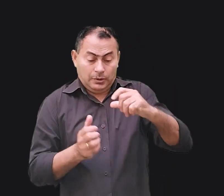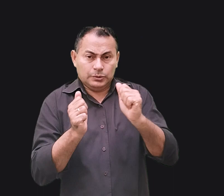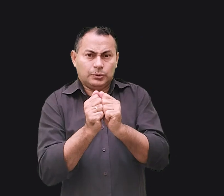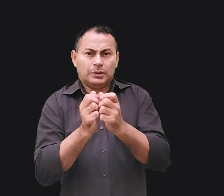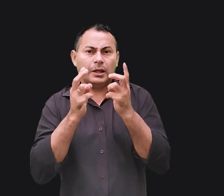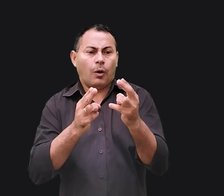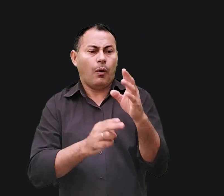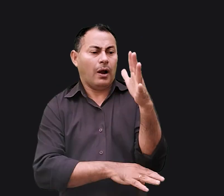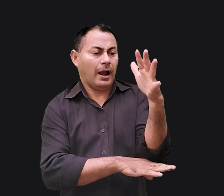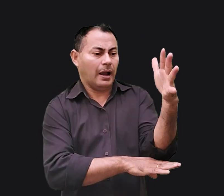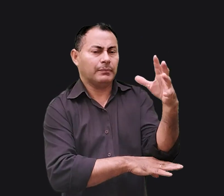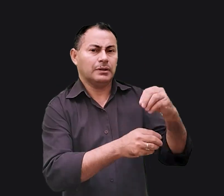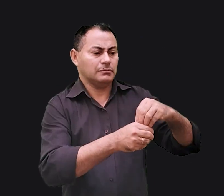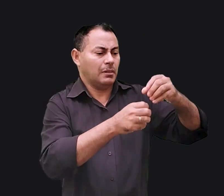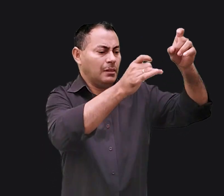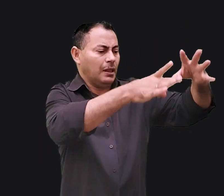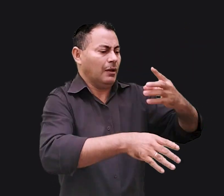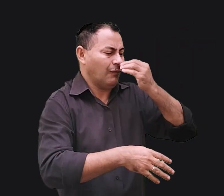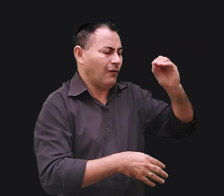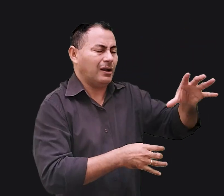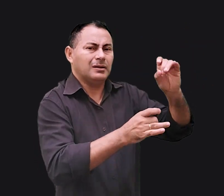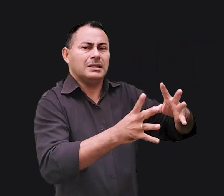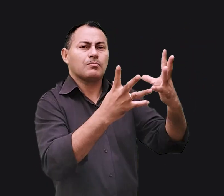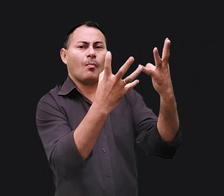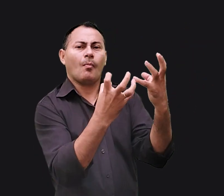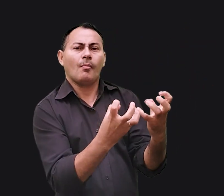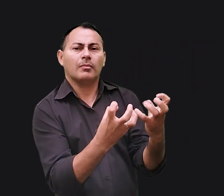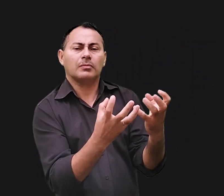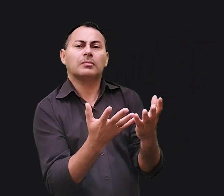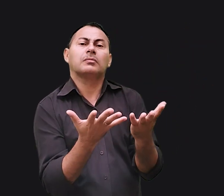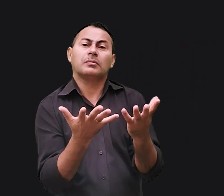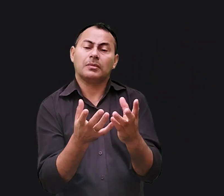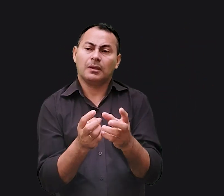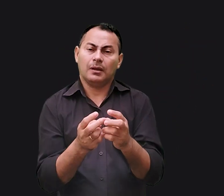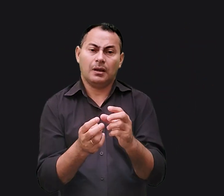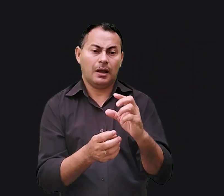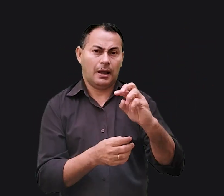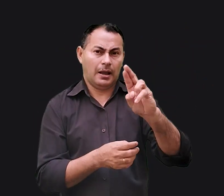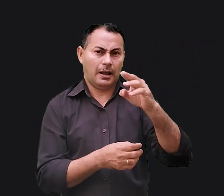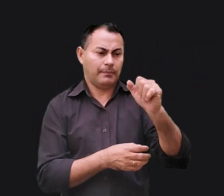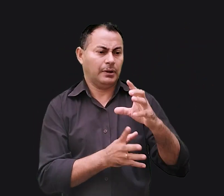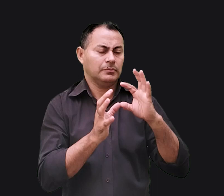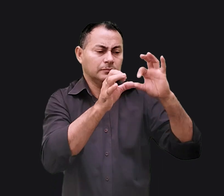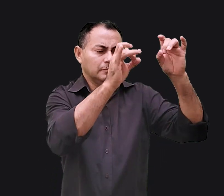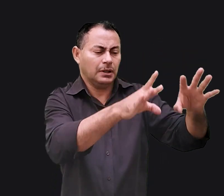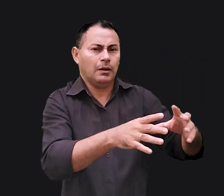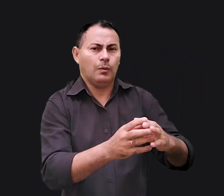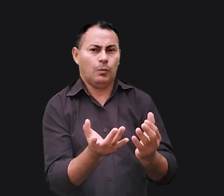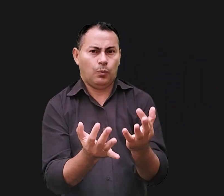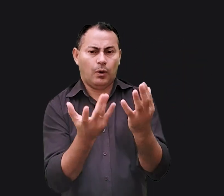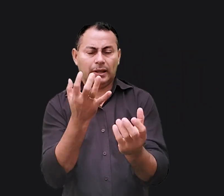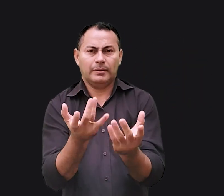será como o ramo que é jogado fora e seca. Tais ramos são apanhados, lançados ao fogo e